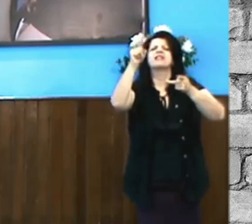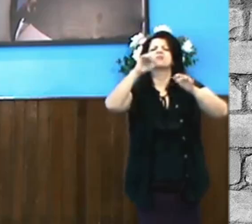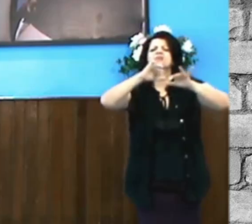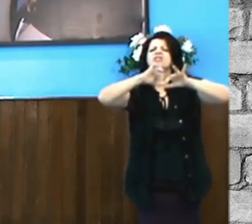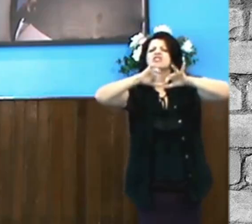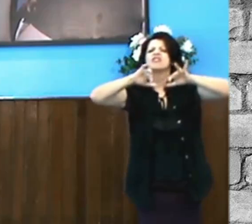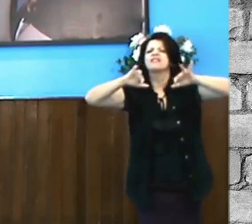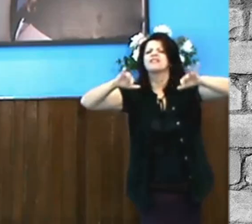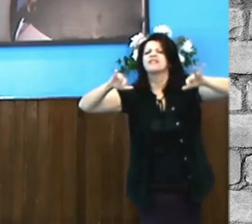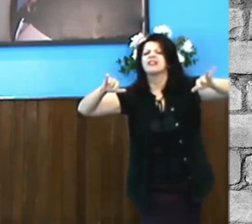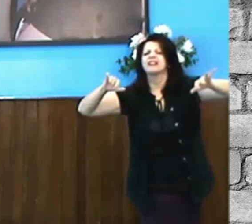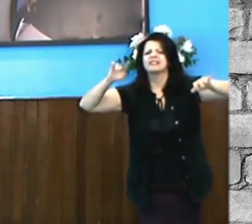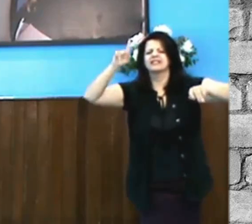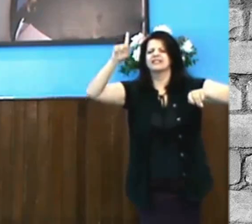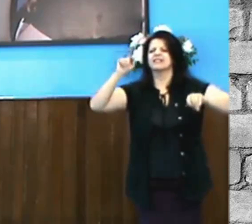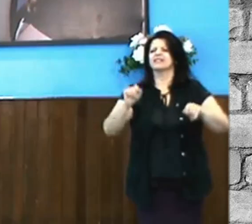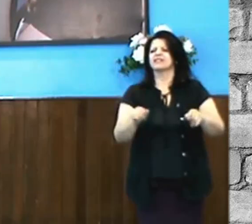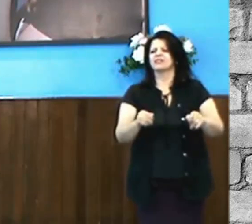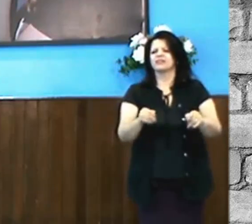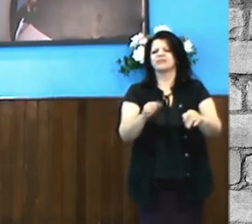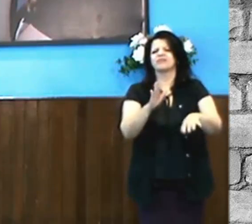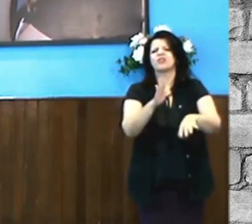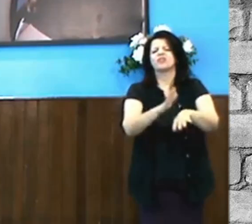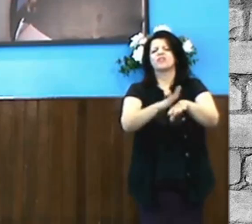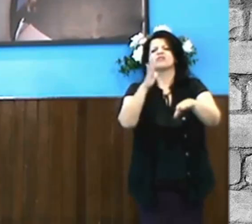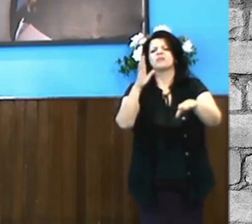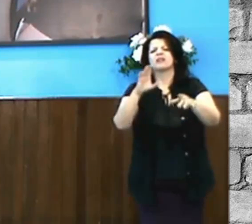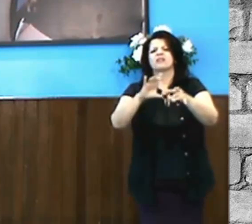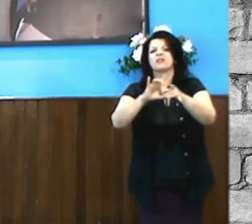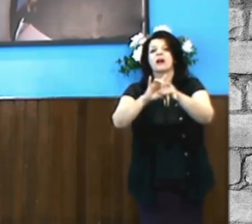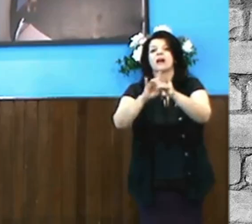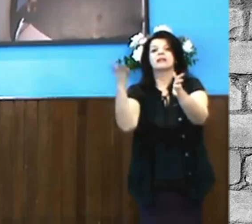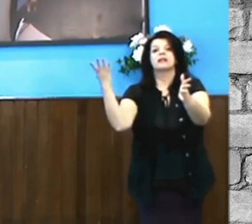Quero te chamar à decisão de abandonar genuinamente essas coisas.